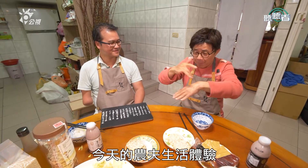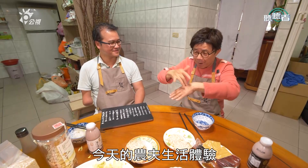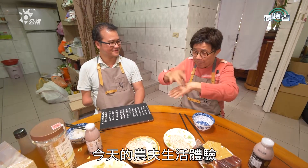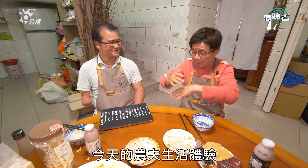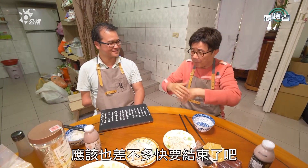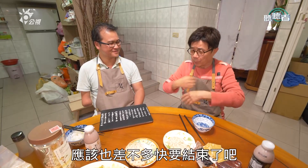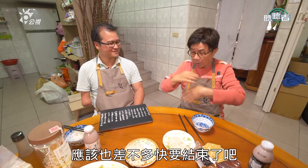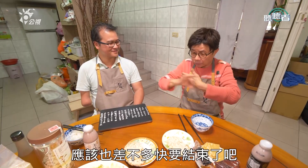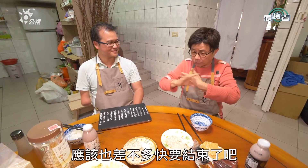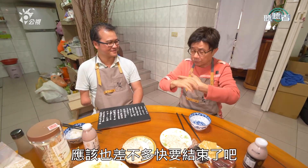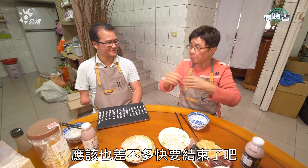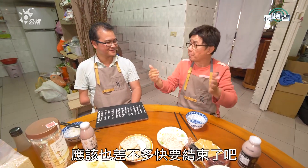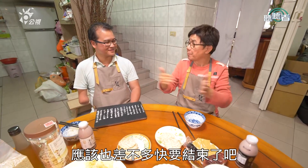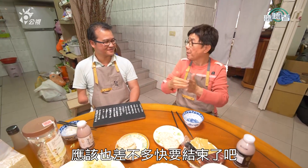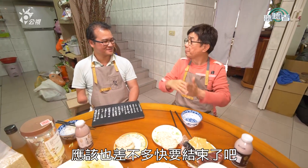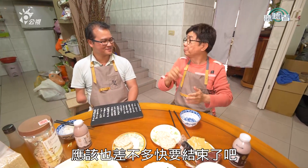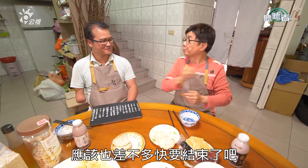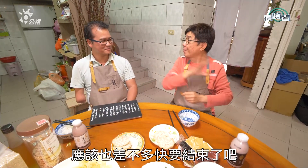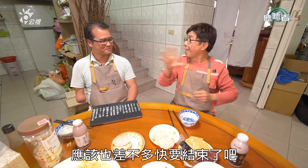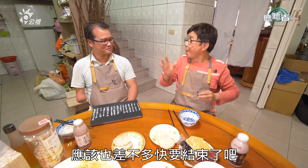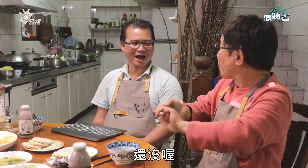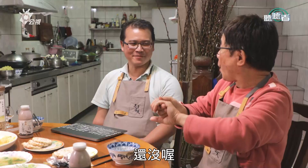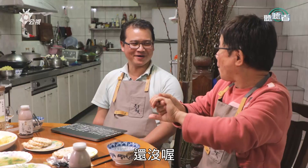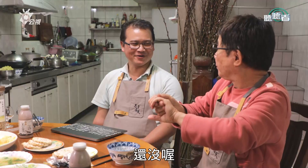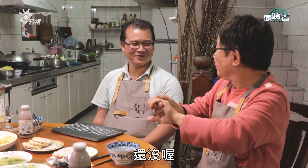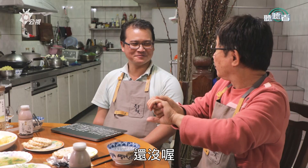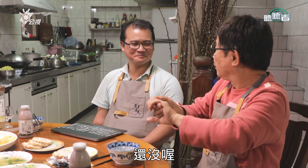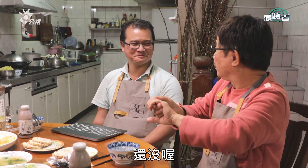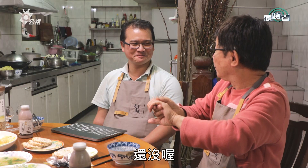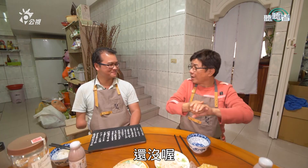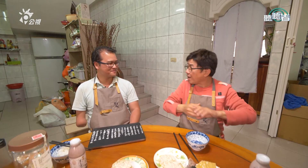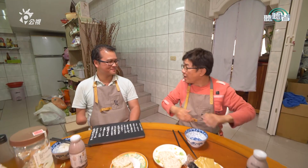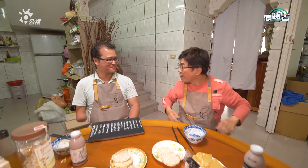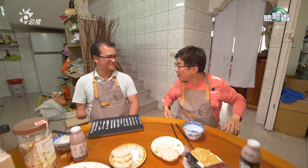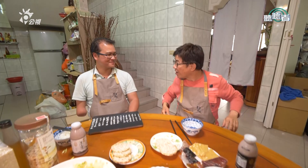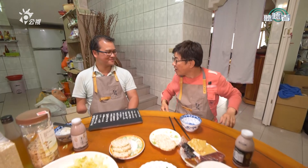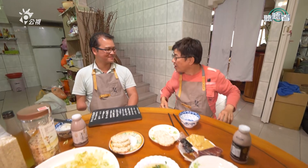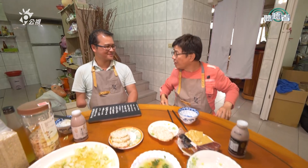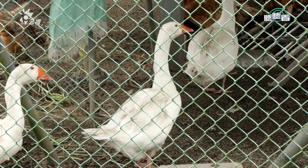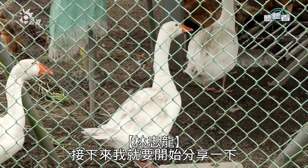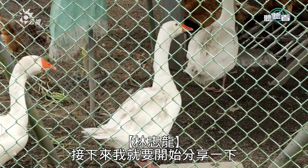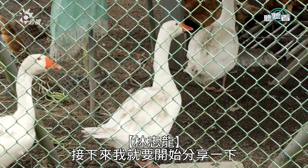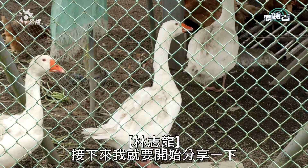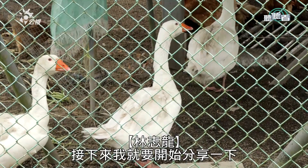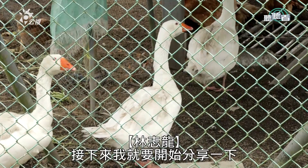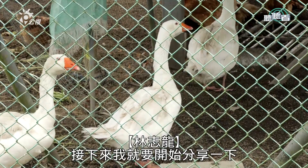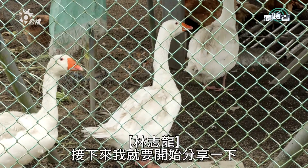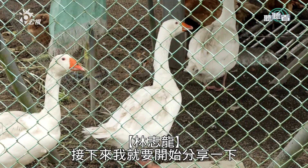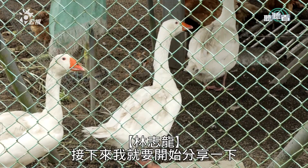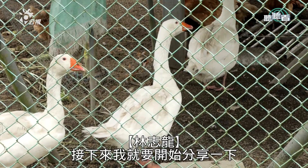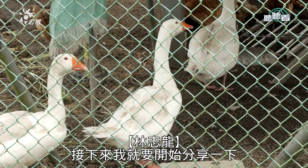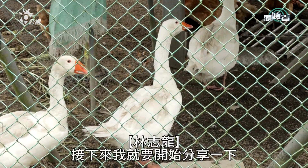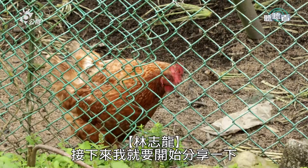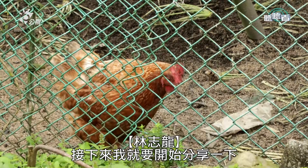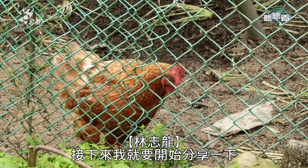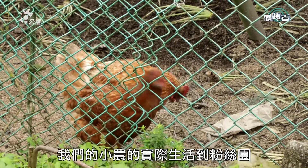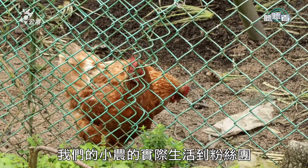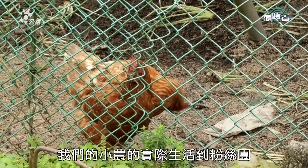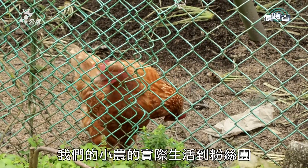生活体验应该也差不多快要结束了吧？ 还没哦。啊！接下来我就要开始分享一下我们的